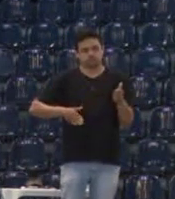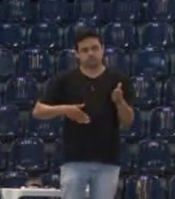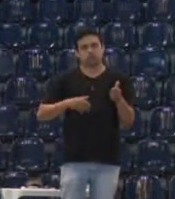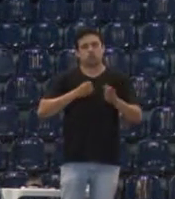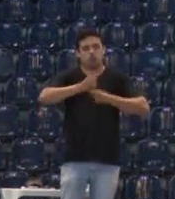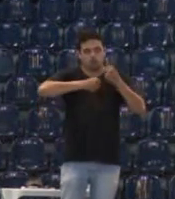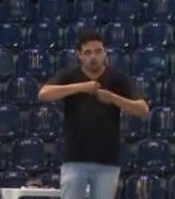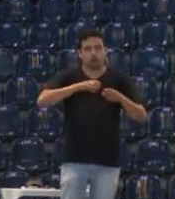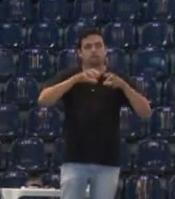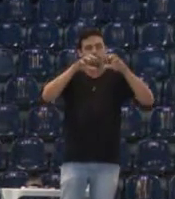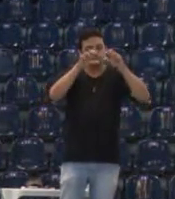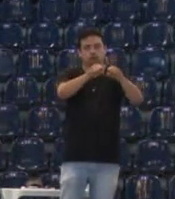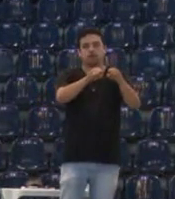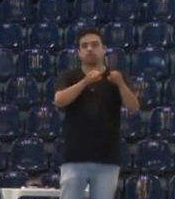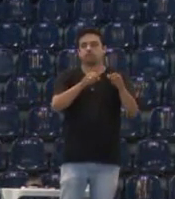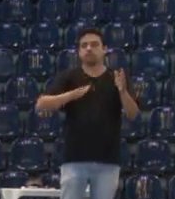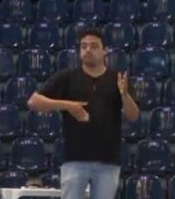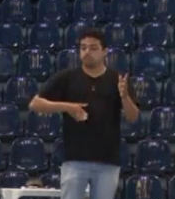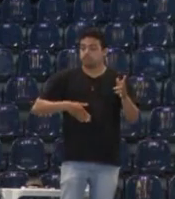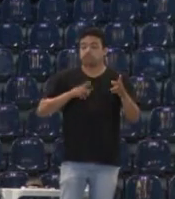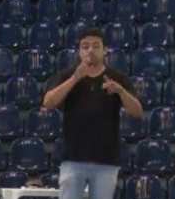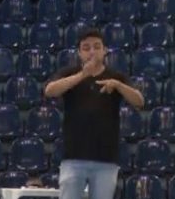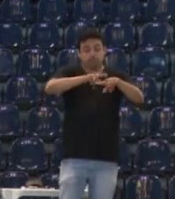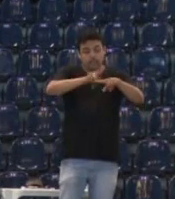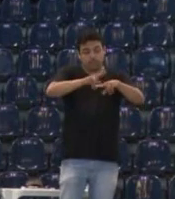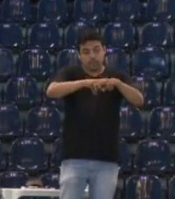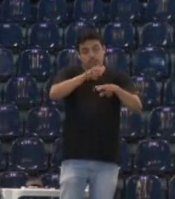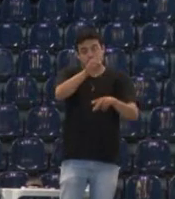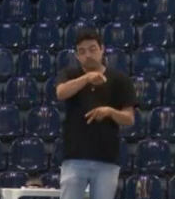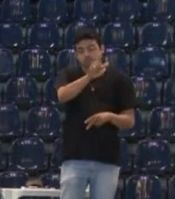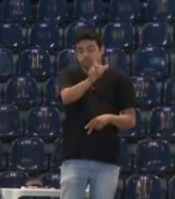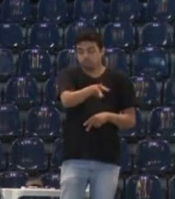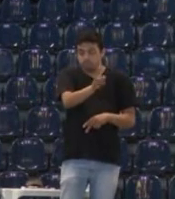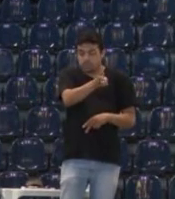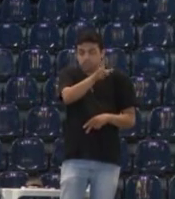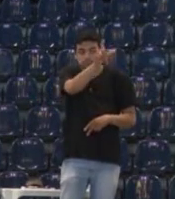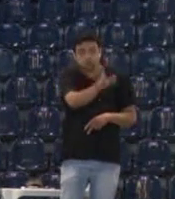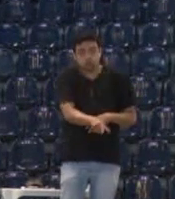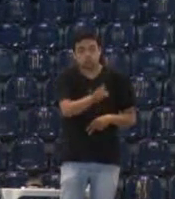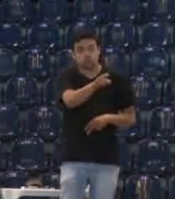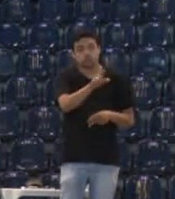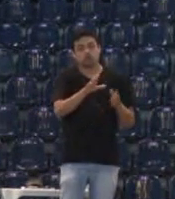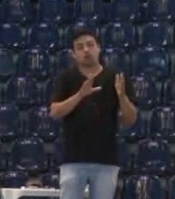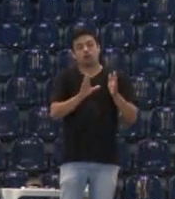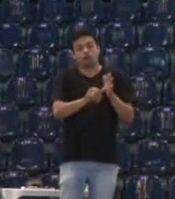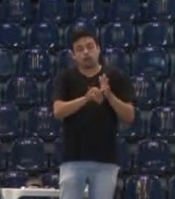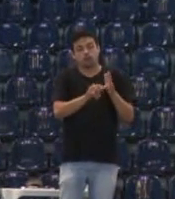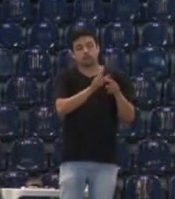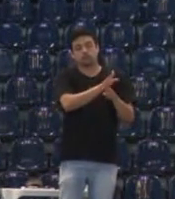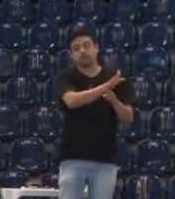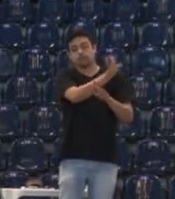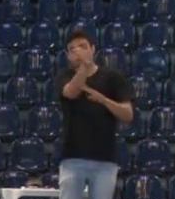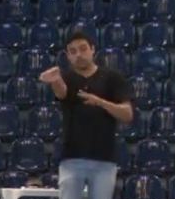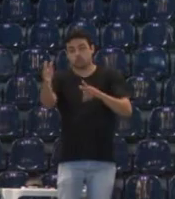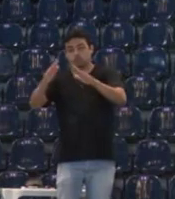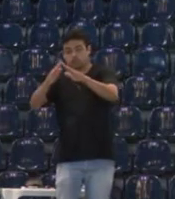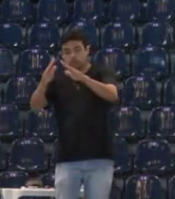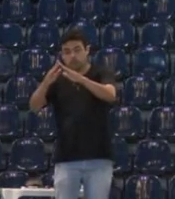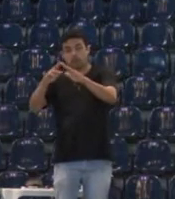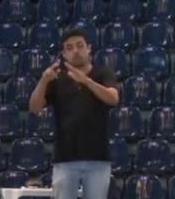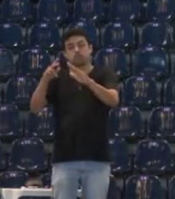ladrão quando o mesmo mesmo quem ladrão adentrou a residência